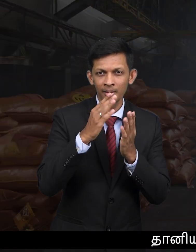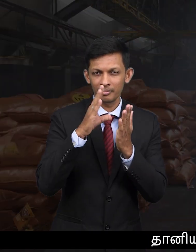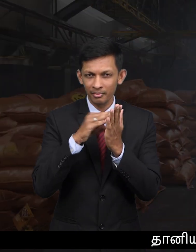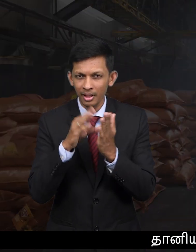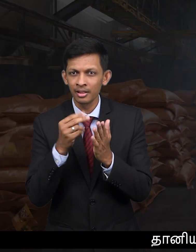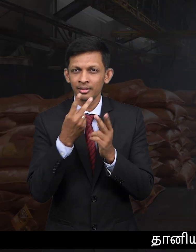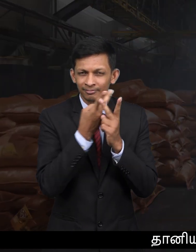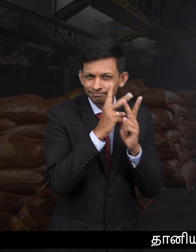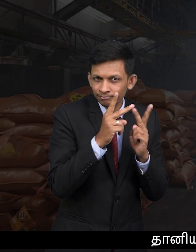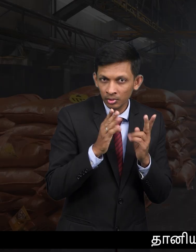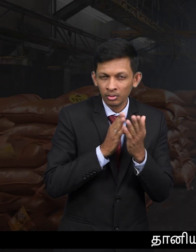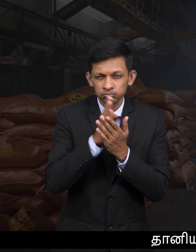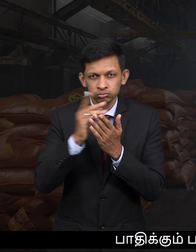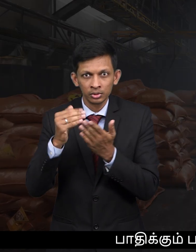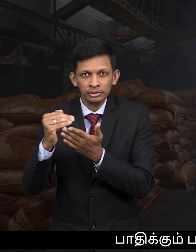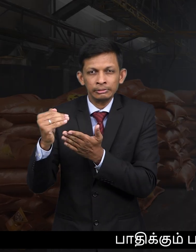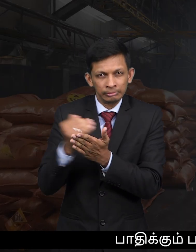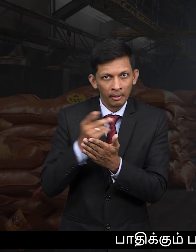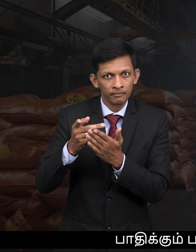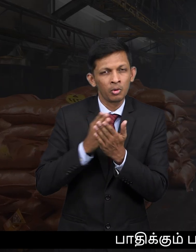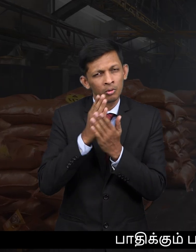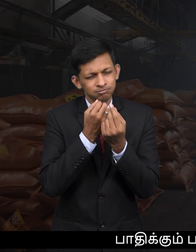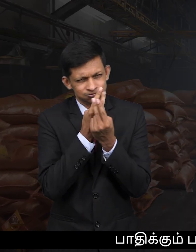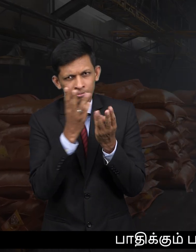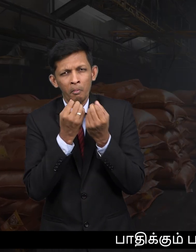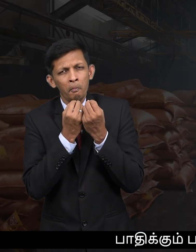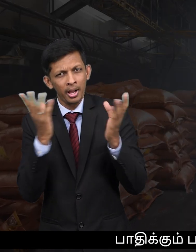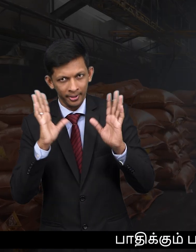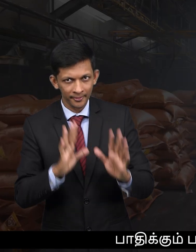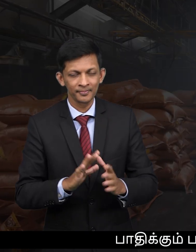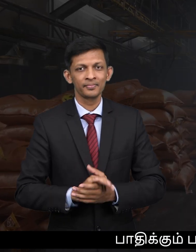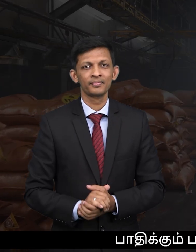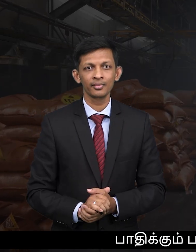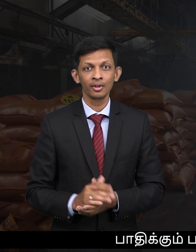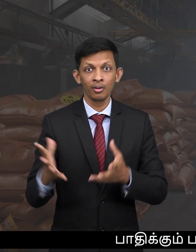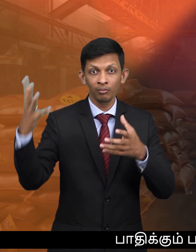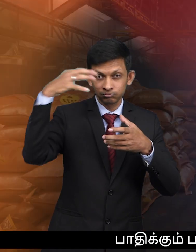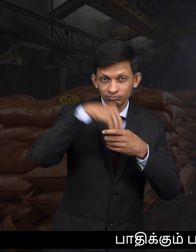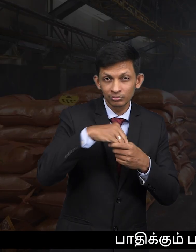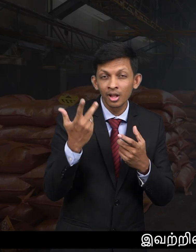தானிய பாதுகாப்பை பாதிக்கும் பல காரணிகள் உள்ளன.